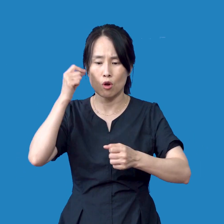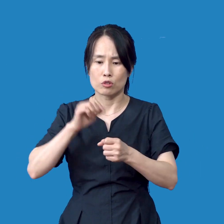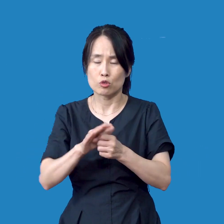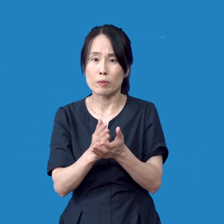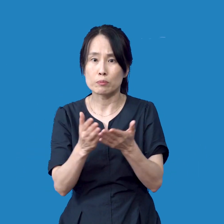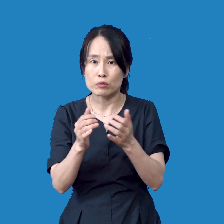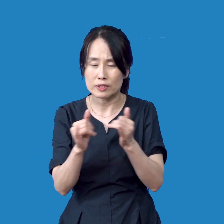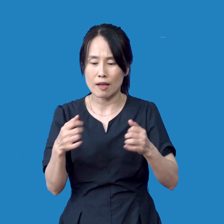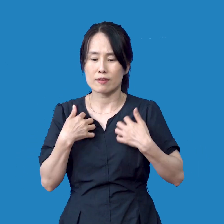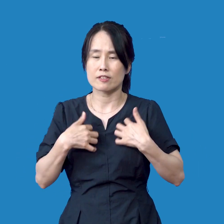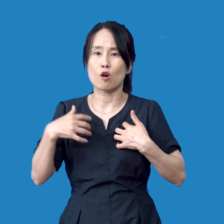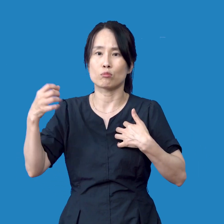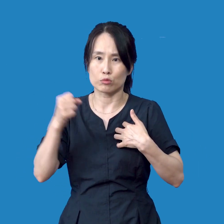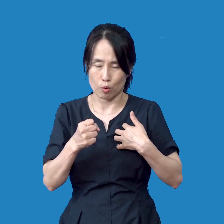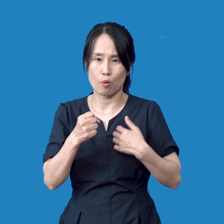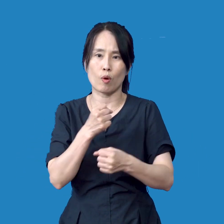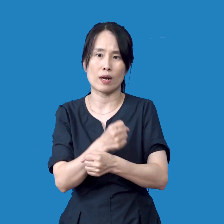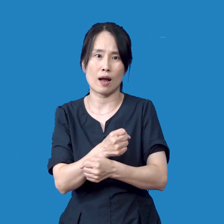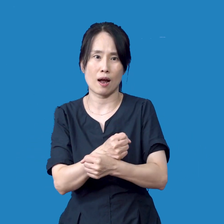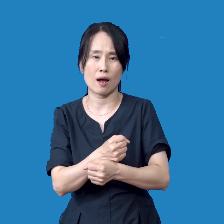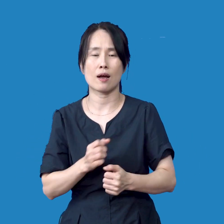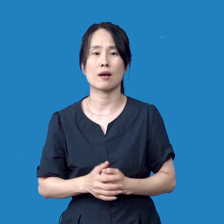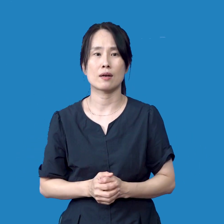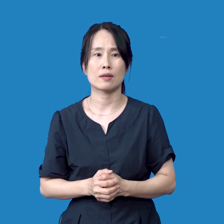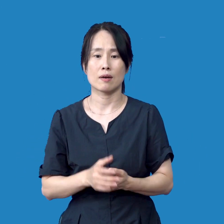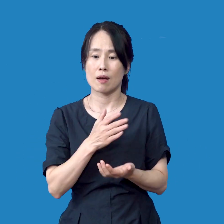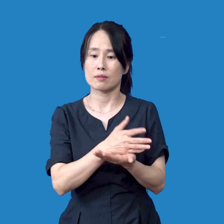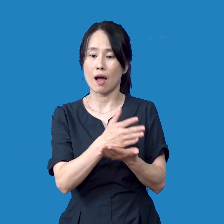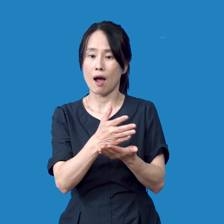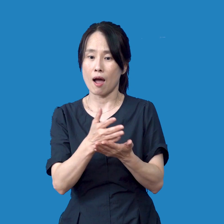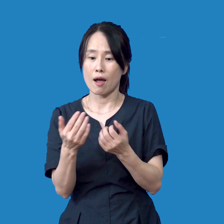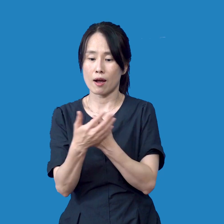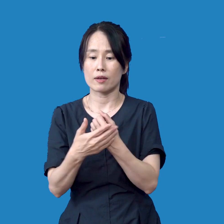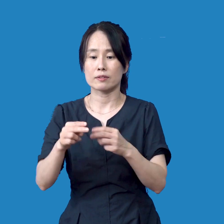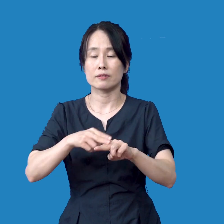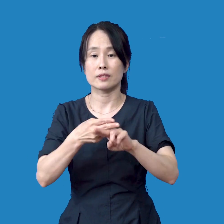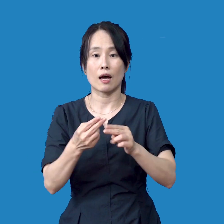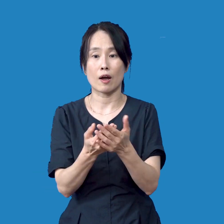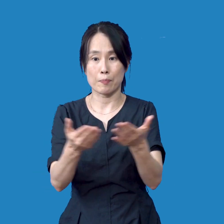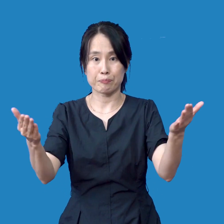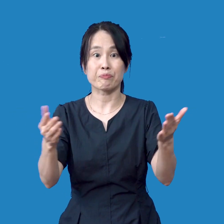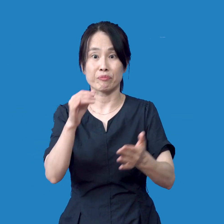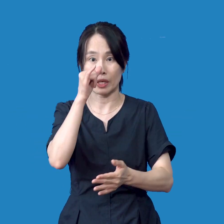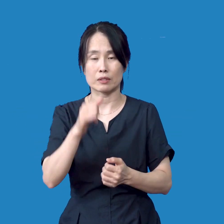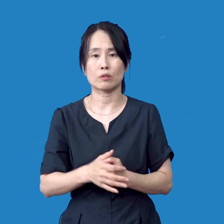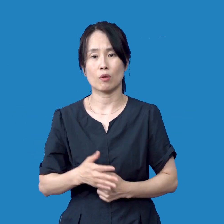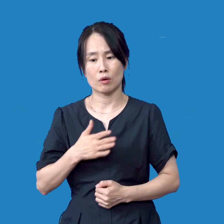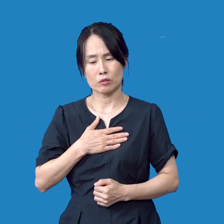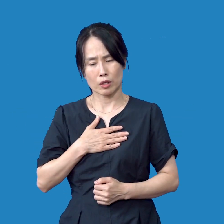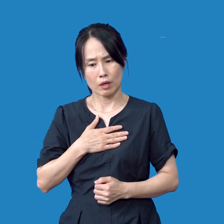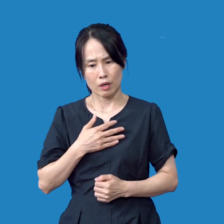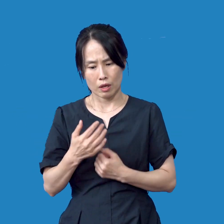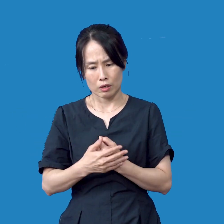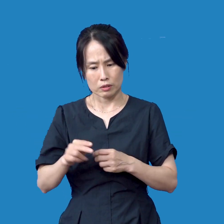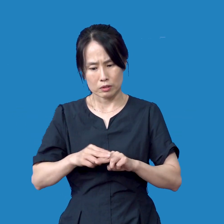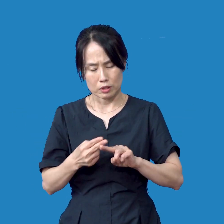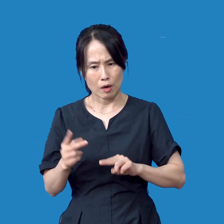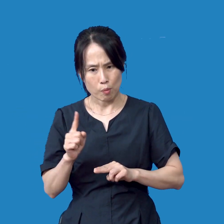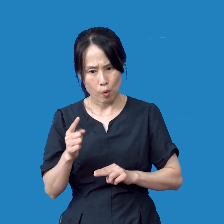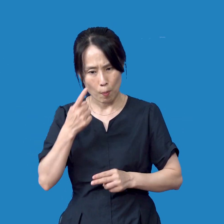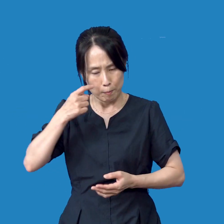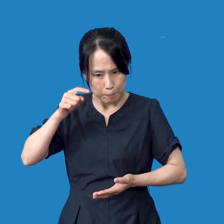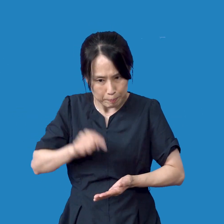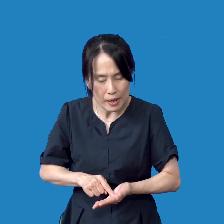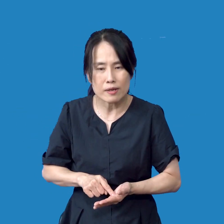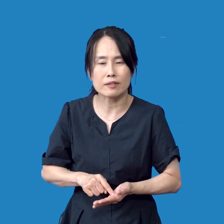긍휼을 베푸는 자는 즐거움으로 할 것이니라. 다양한 은사가 있습니다. 그 중에 내 은사가 무엇인지를 발견을